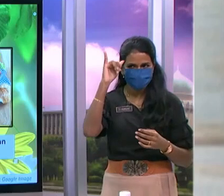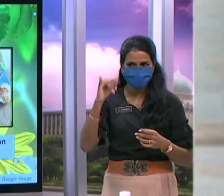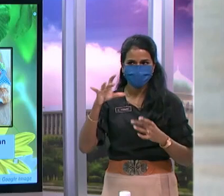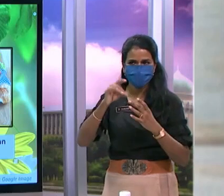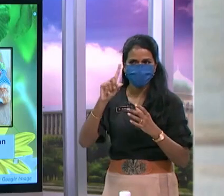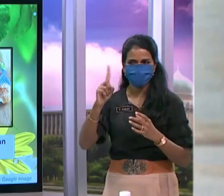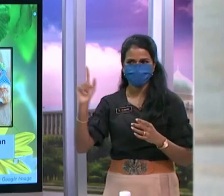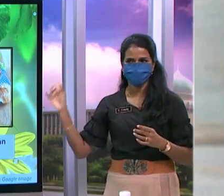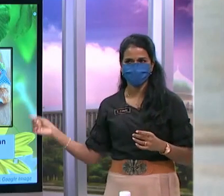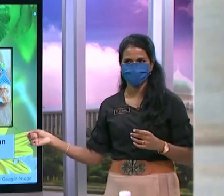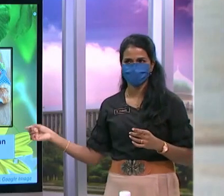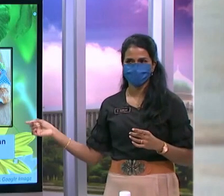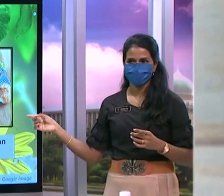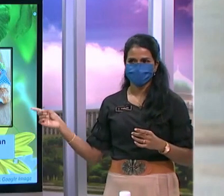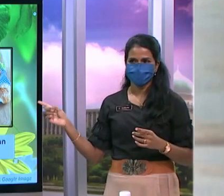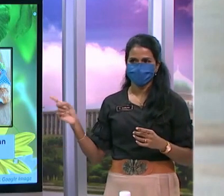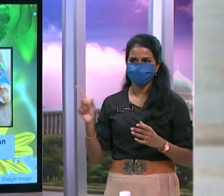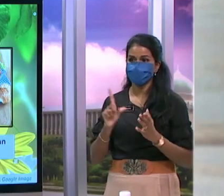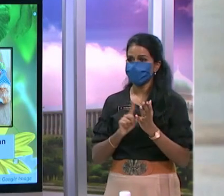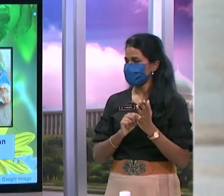Yogesh? Pilih mana satu? Ayam.